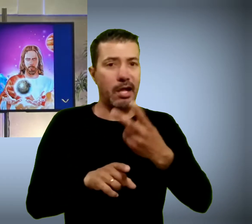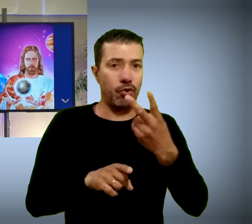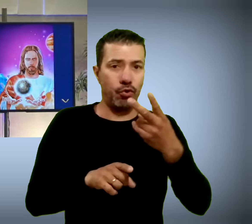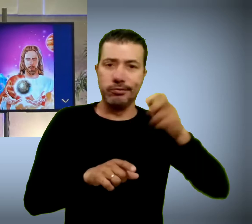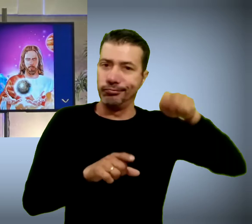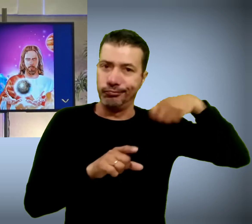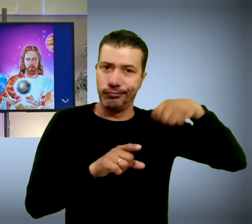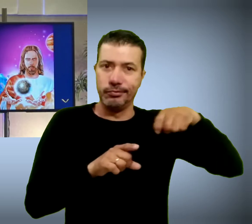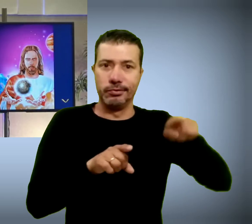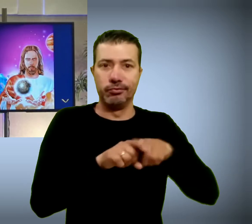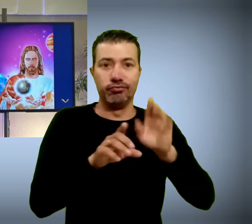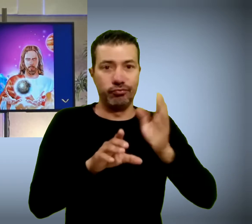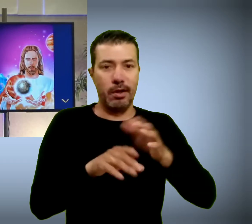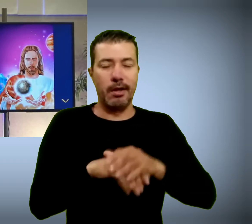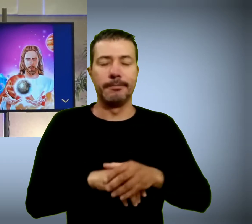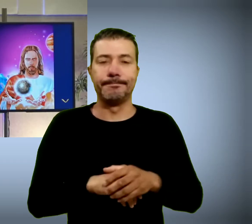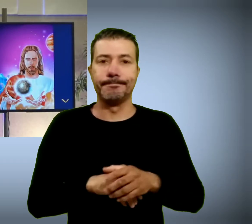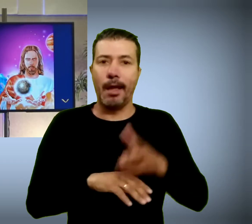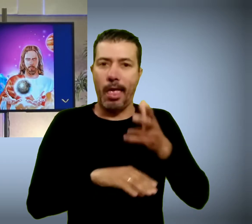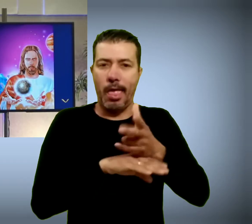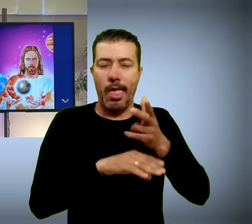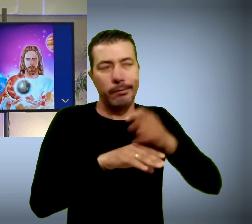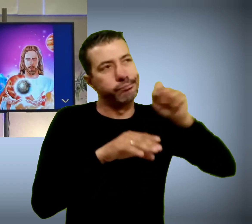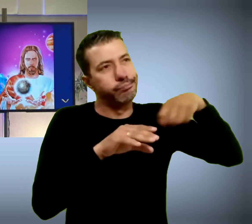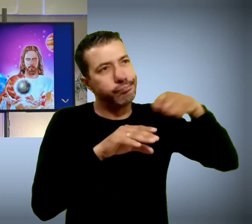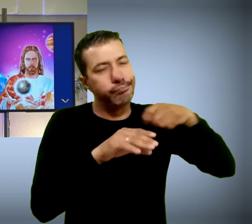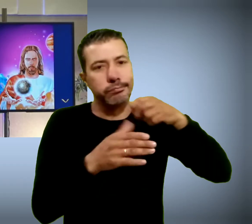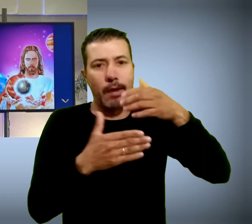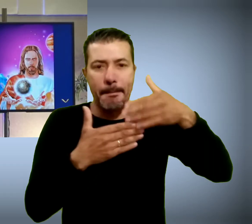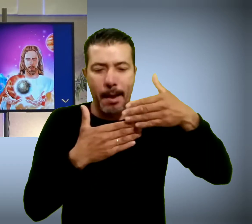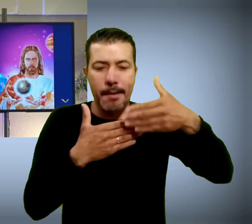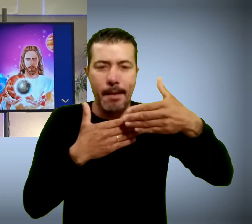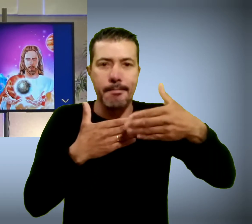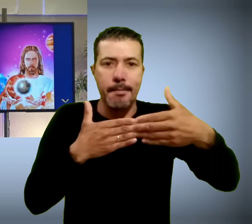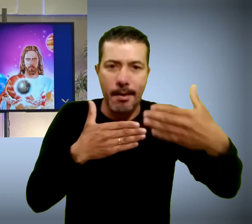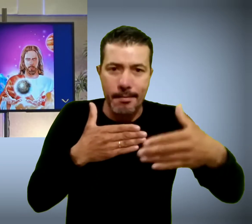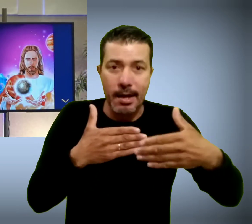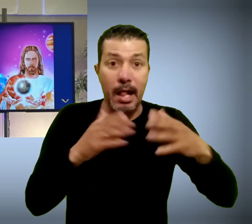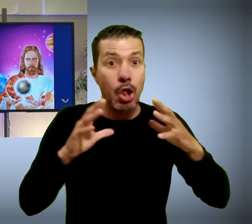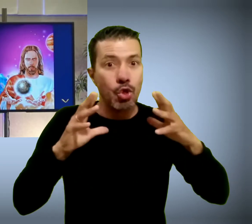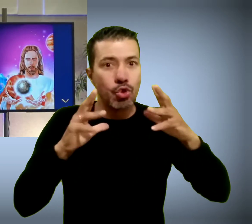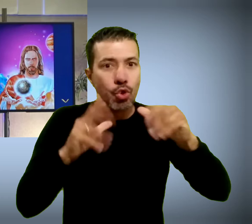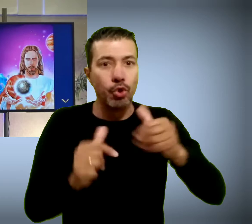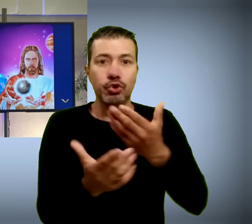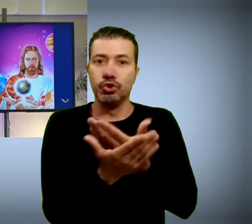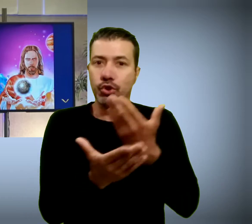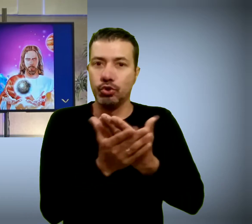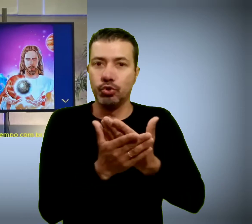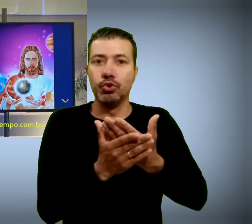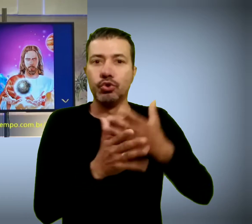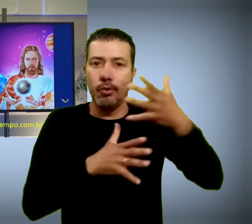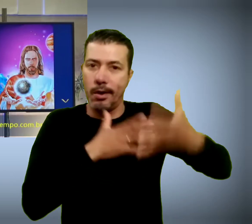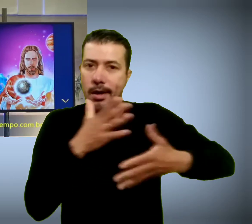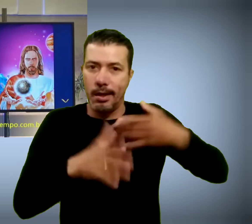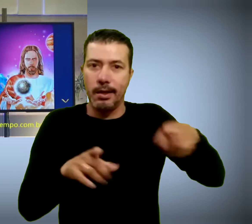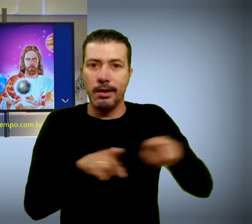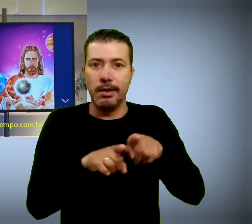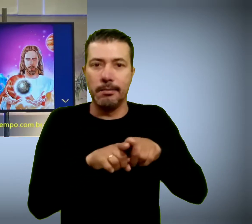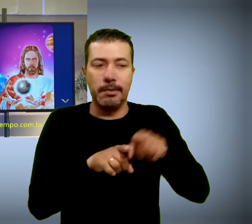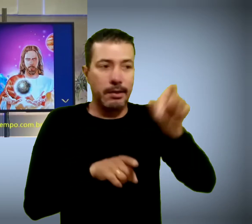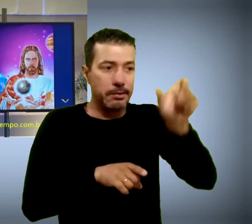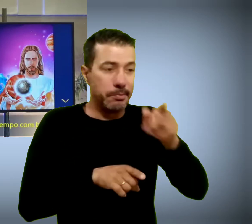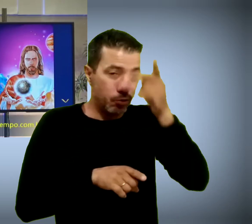2 vídeos. Esporadicamente vamos colocando os outros para termos todas as aulas disponíveis também em Libras para